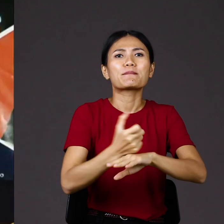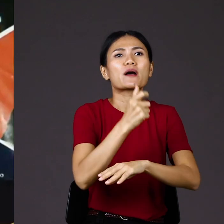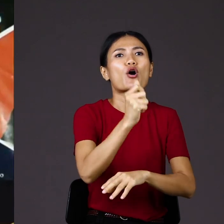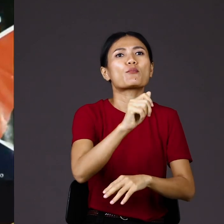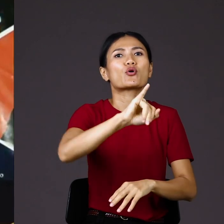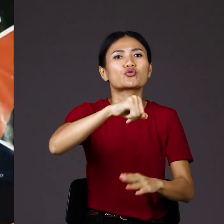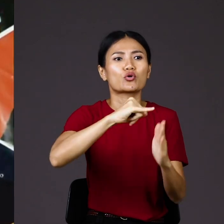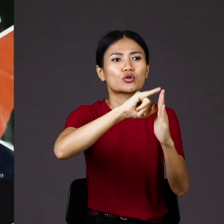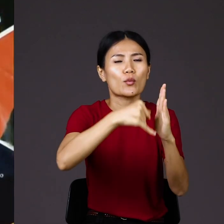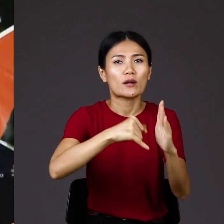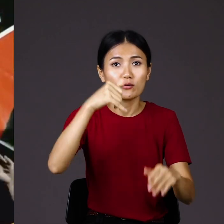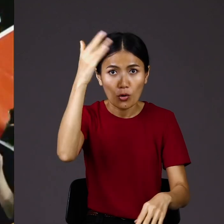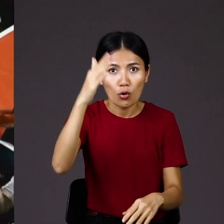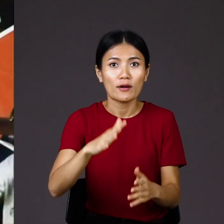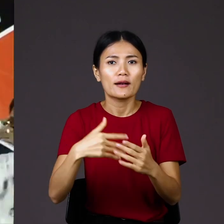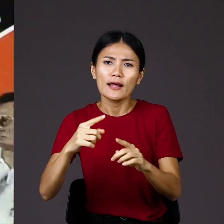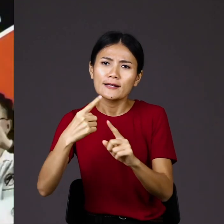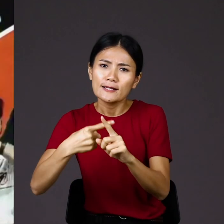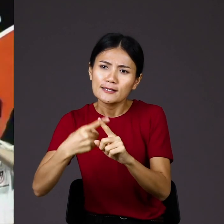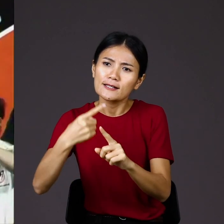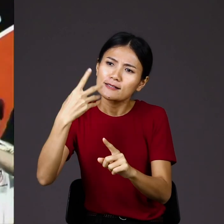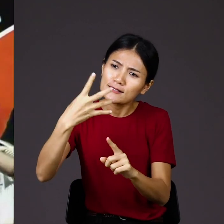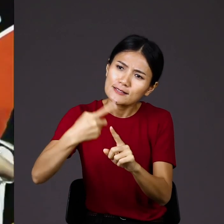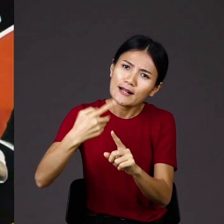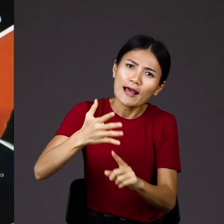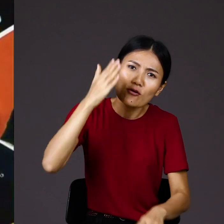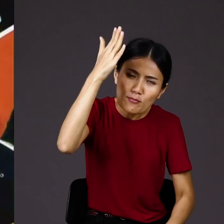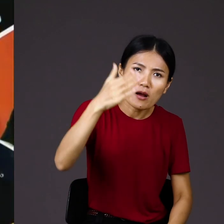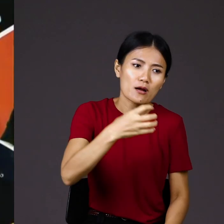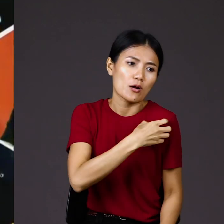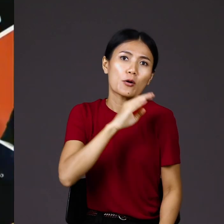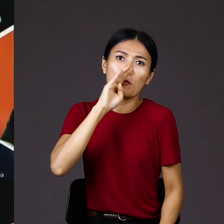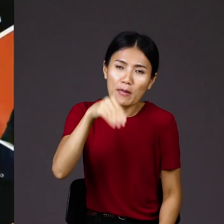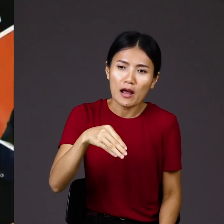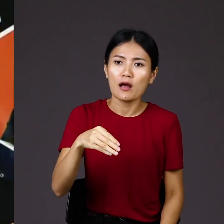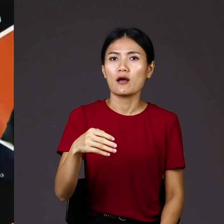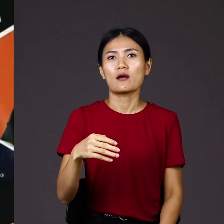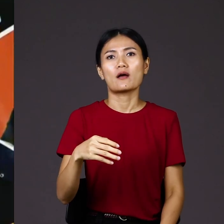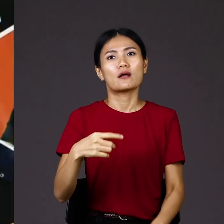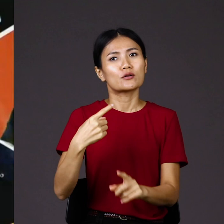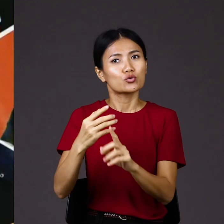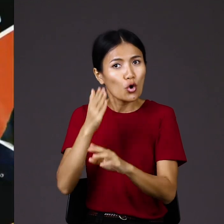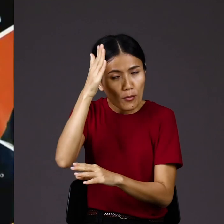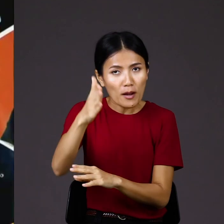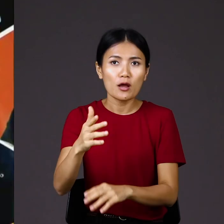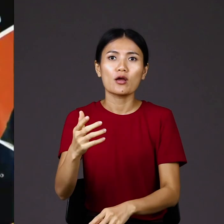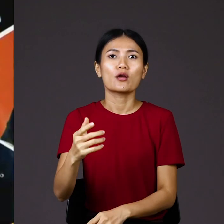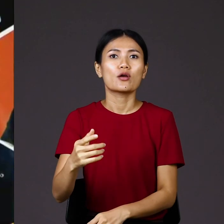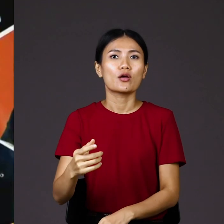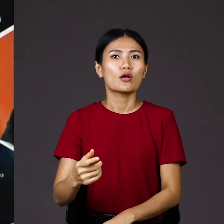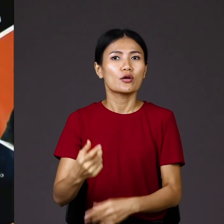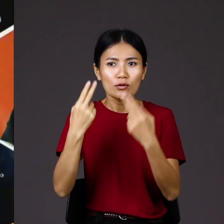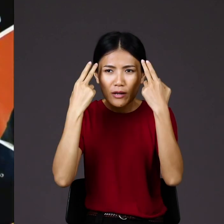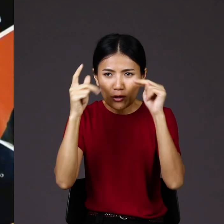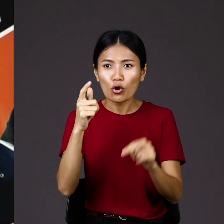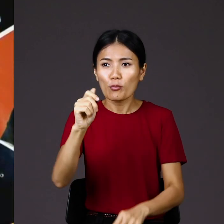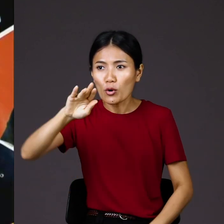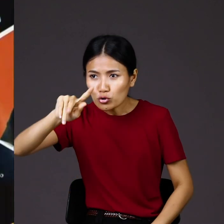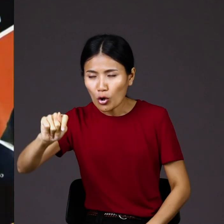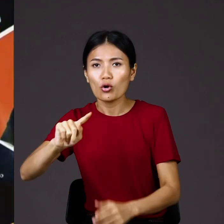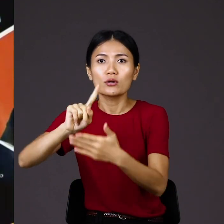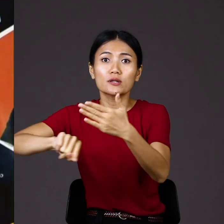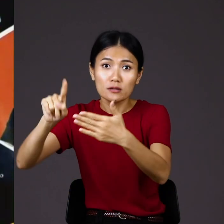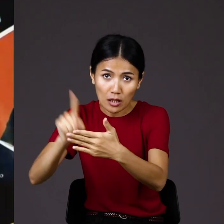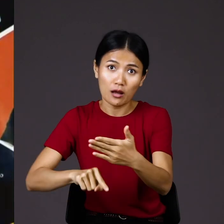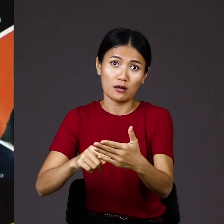จอีก4เดือน5เดือนหลังจากนี้ก็ต้องไปเลือกตั้งเทศบาลก็ต้องไปเลือกตั้งอบต.ทุกระดับคณะก้าวหน้าจะส่งลง